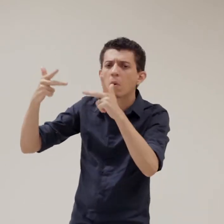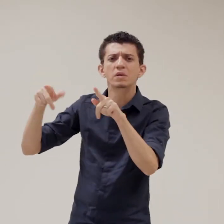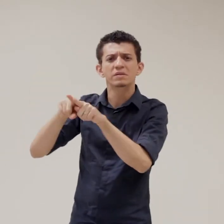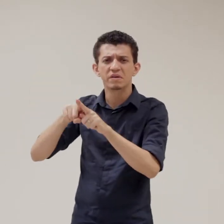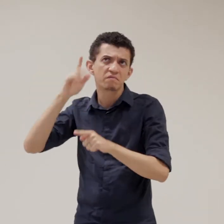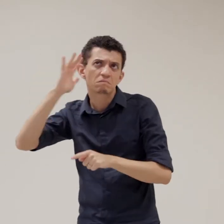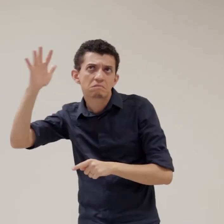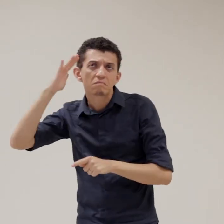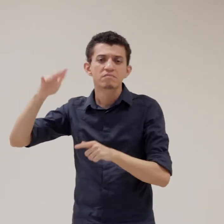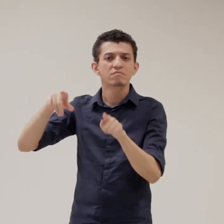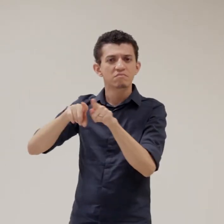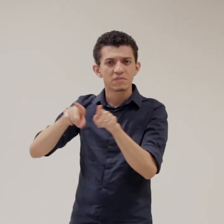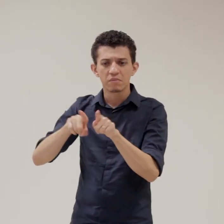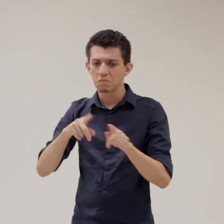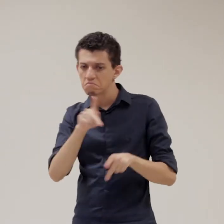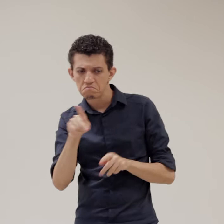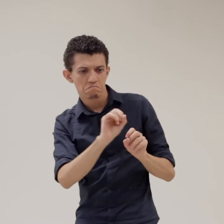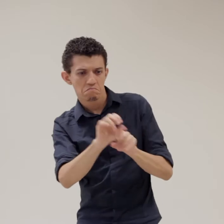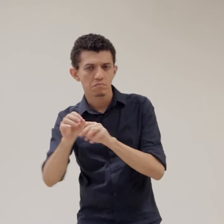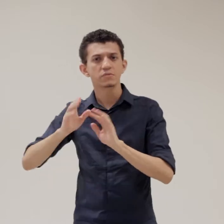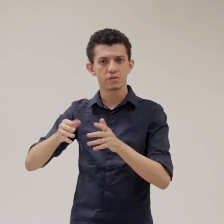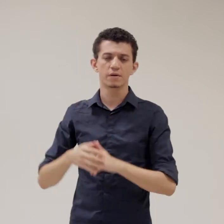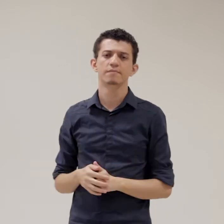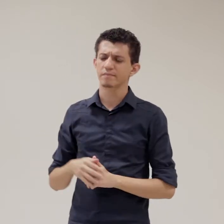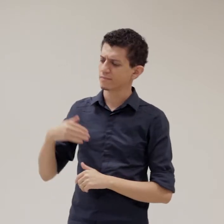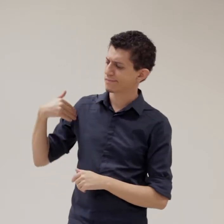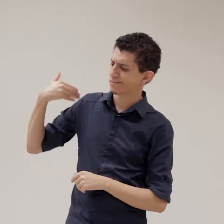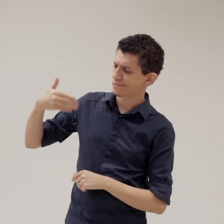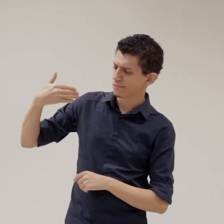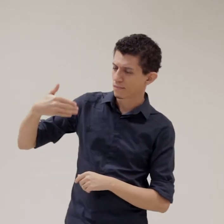de Lespée recolheu os surdos pobres que vagavam nas ruas de Paris e,